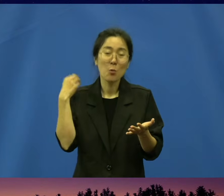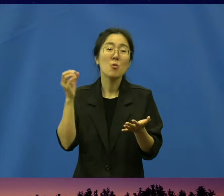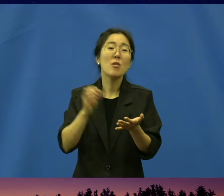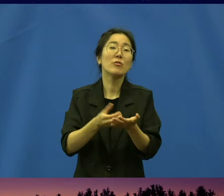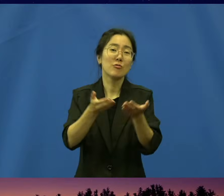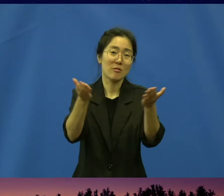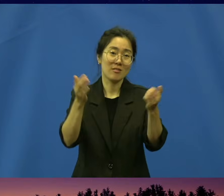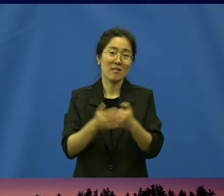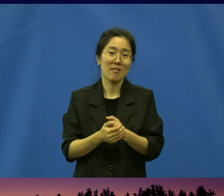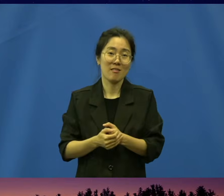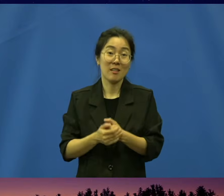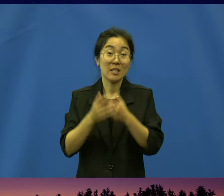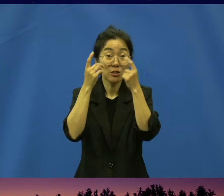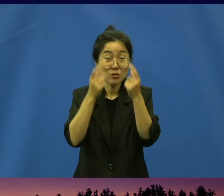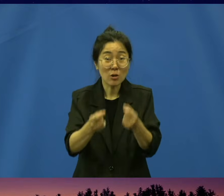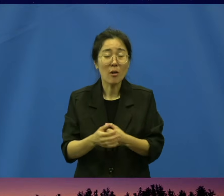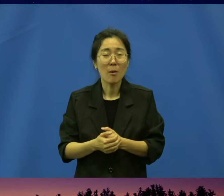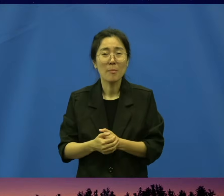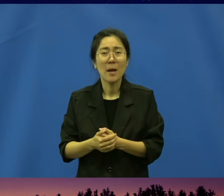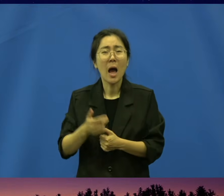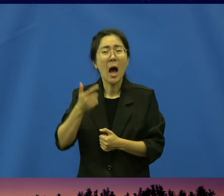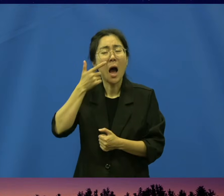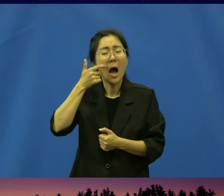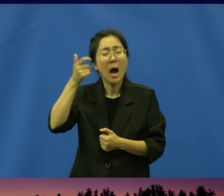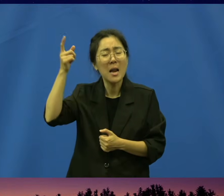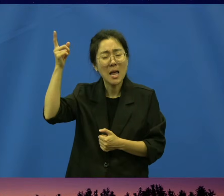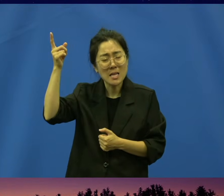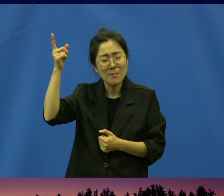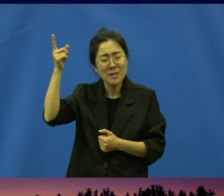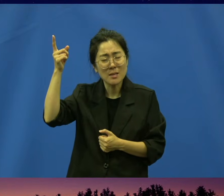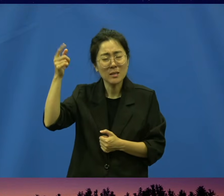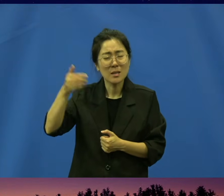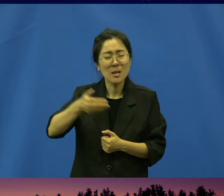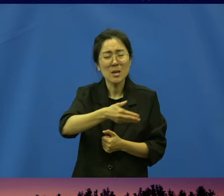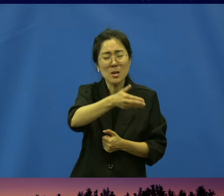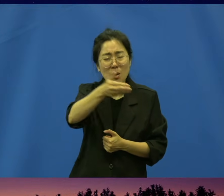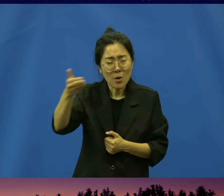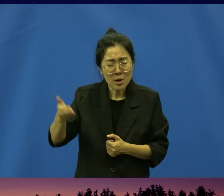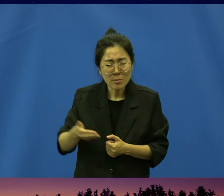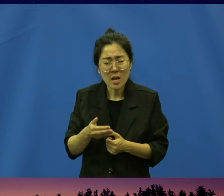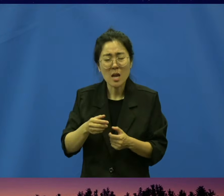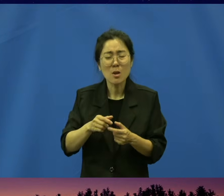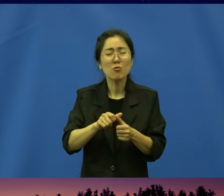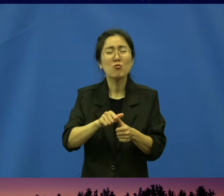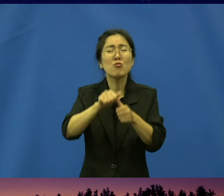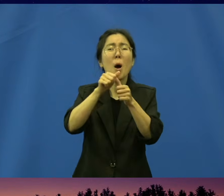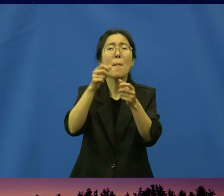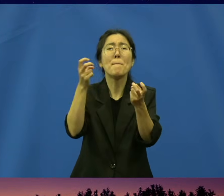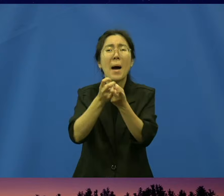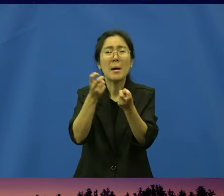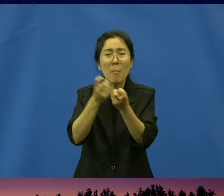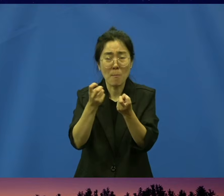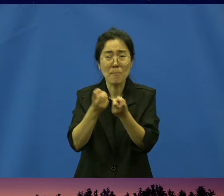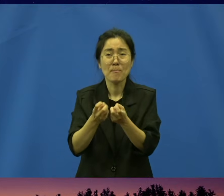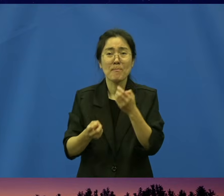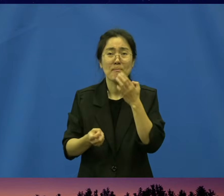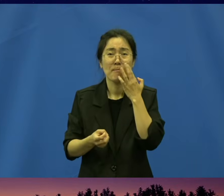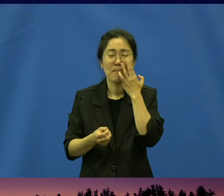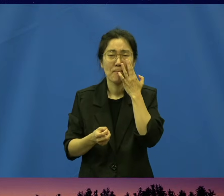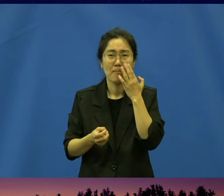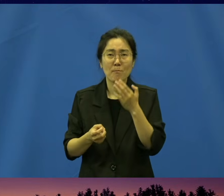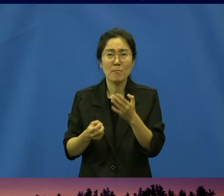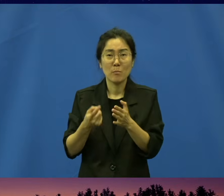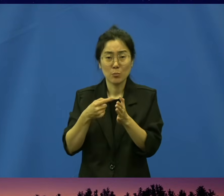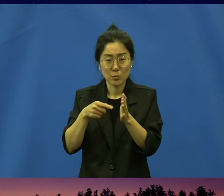왜냐하면 그렇게 해야 우리가 구원을 받을 수 있기 때문에 주님은 그렇게 했던 것입니다. 성령 하나님은 예수님에게 힘을 다하셨습니다.